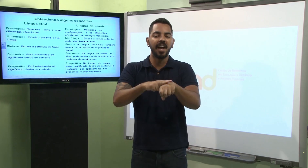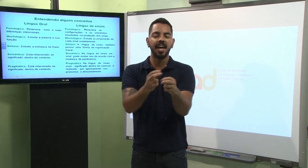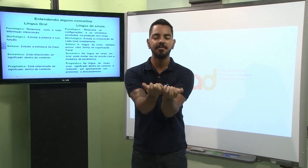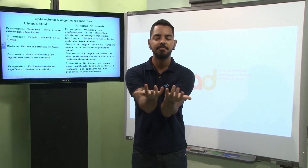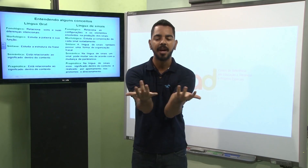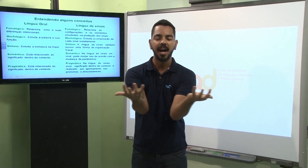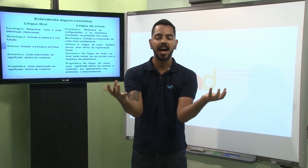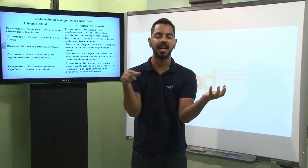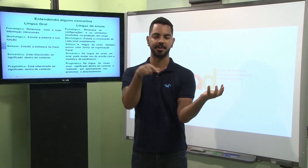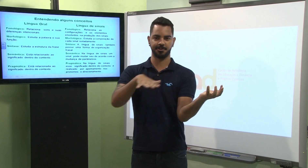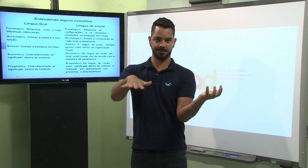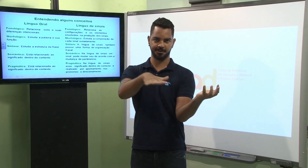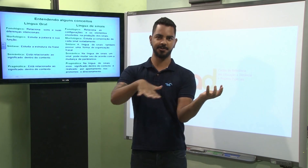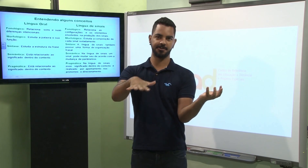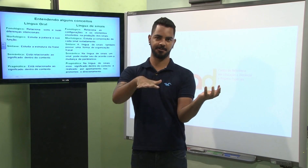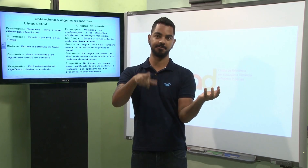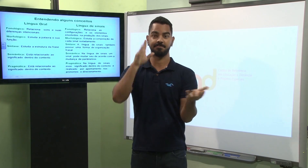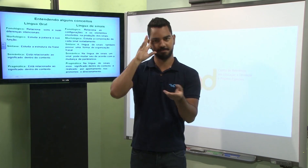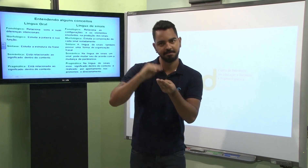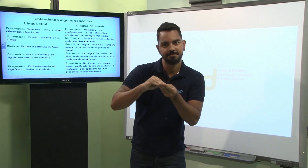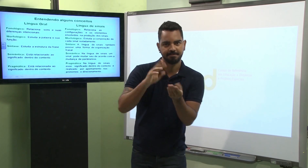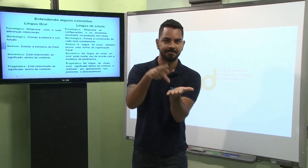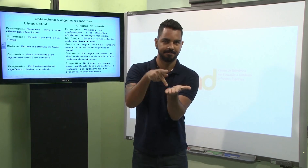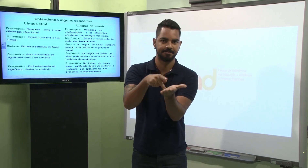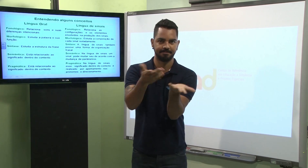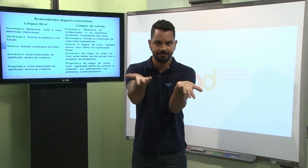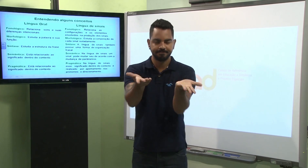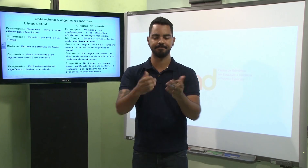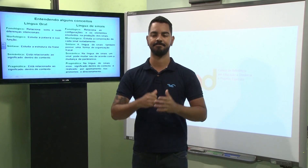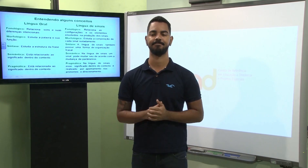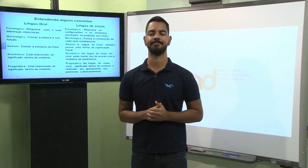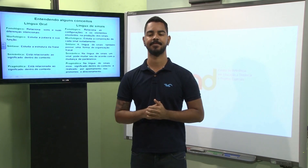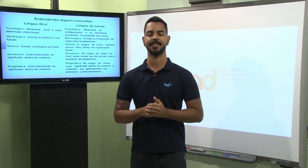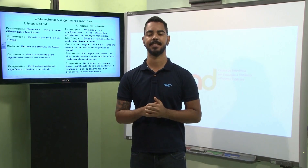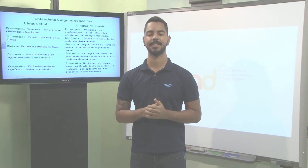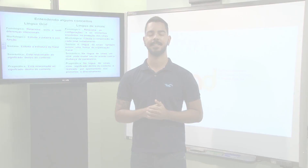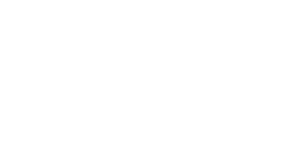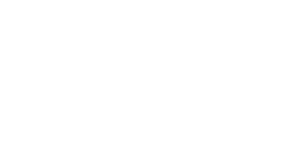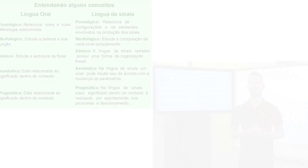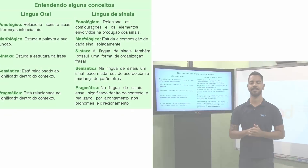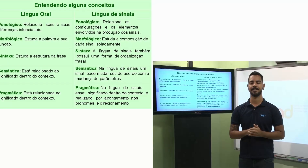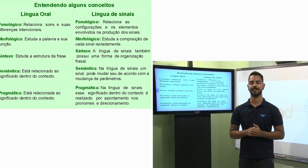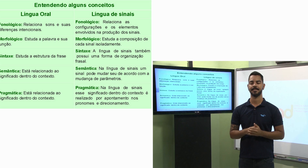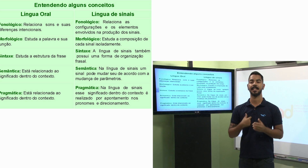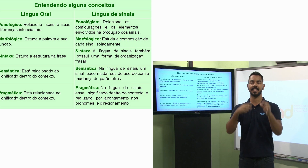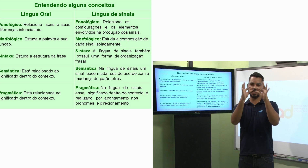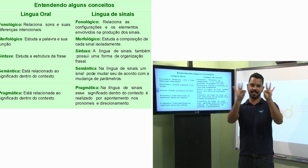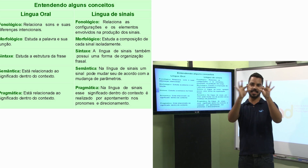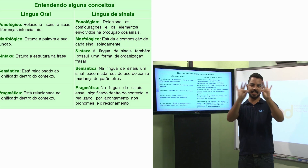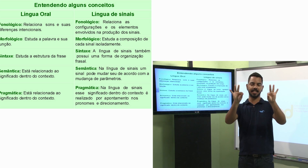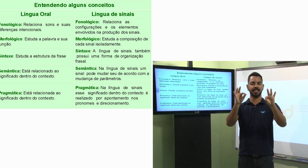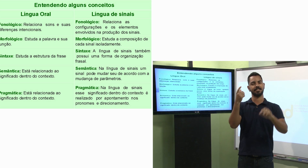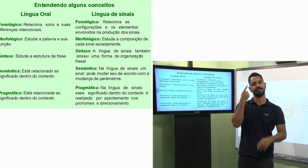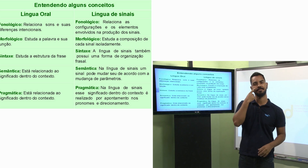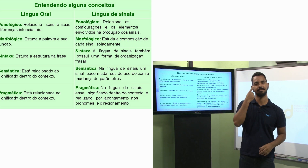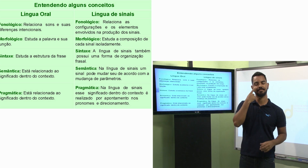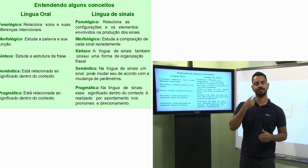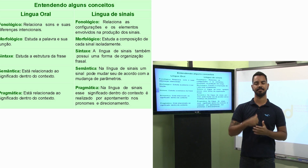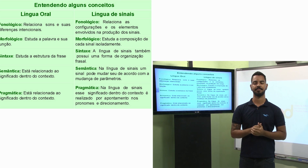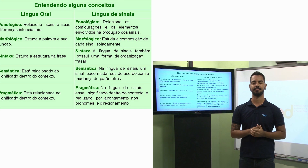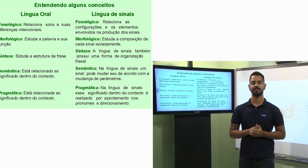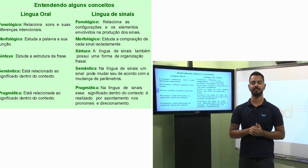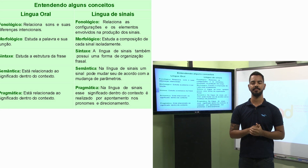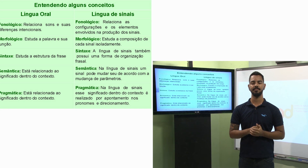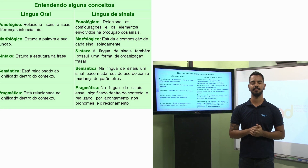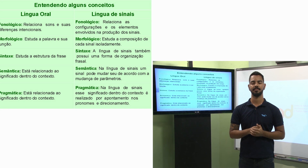Entendendo a sintaxe na língua de sinais. Bom, vamos tentar levar para a nossa prática como esses conceitos